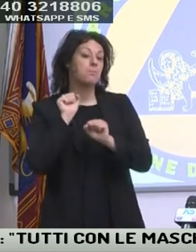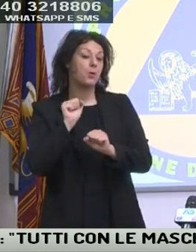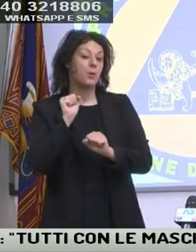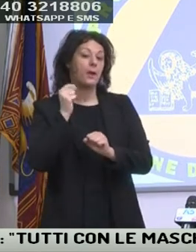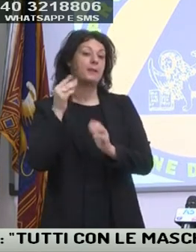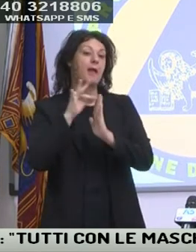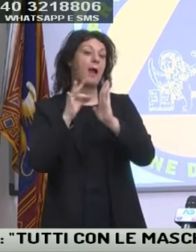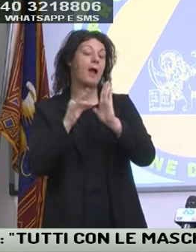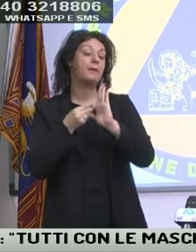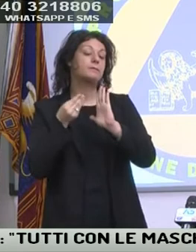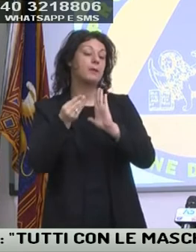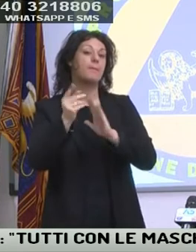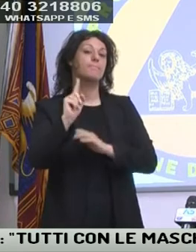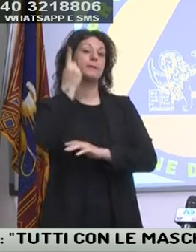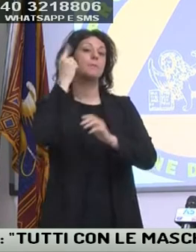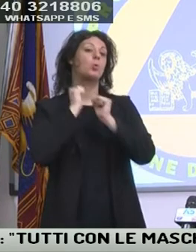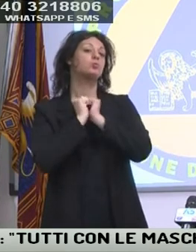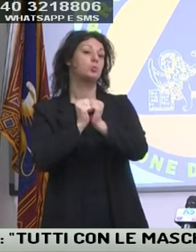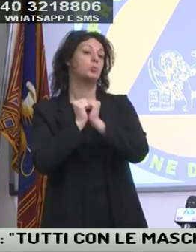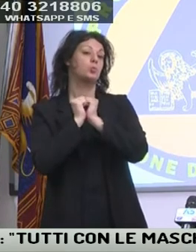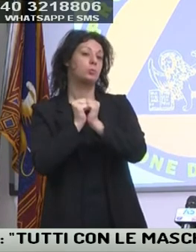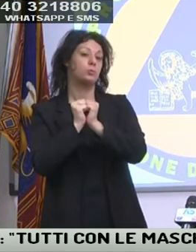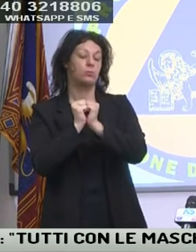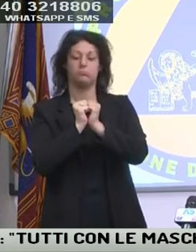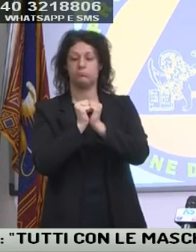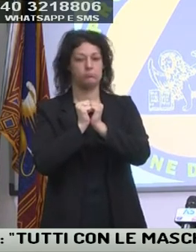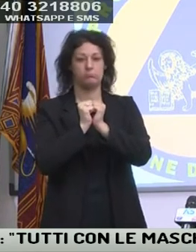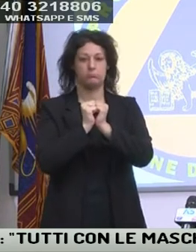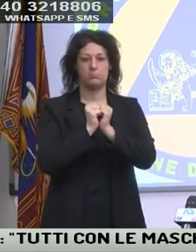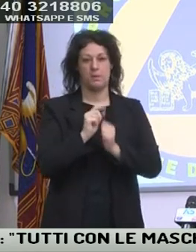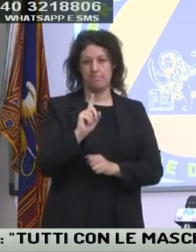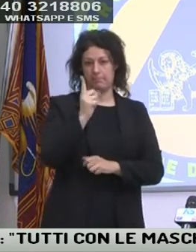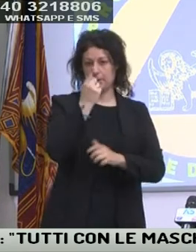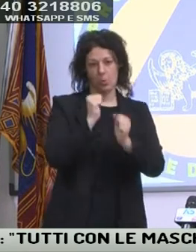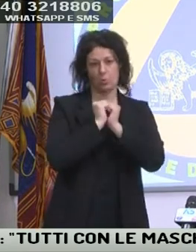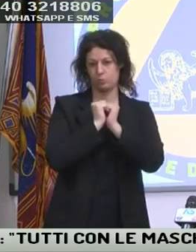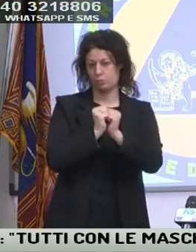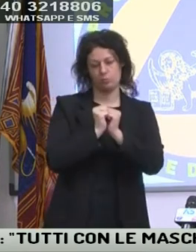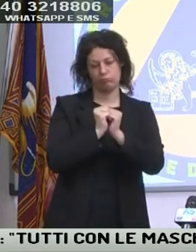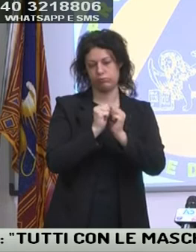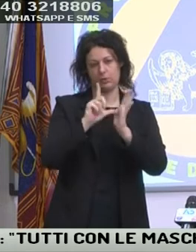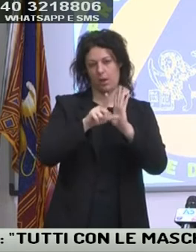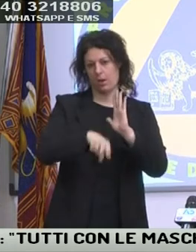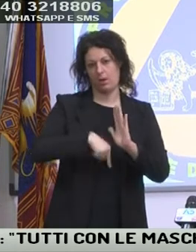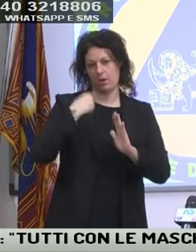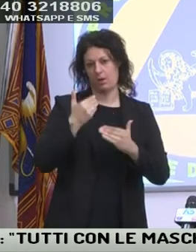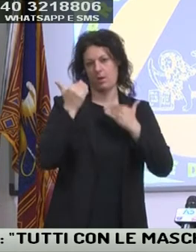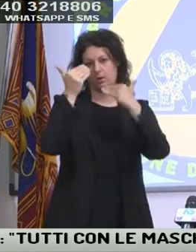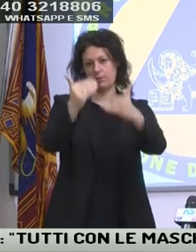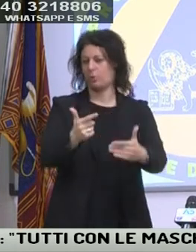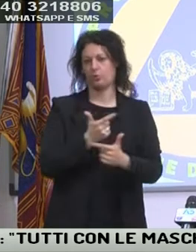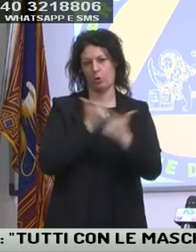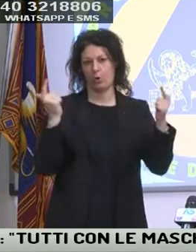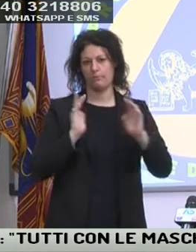1° di giugno. Noi pensiamo che il 1° di giugno sia un'era glaciale, cioè sia troppo tempo. Pensiamo